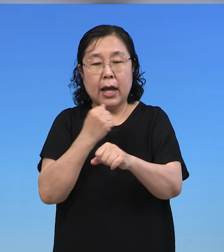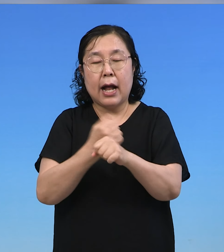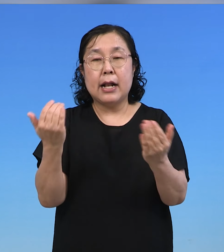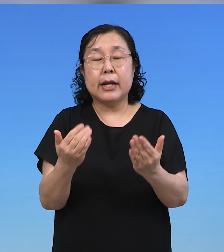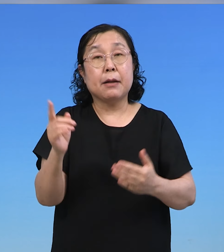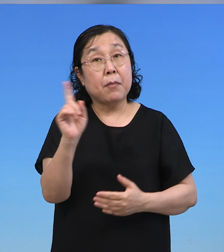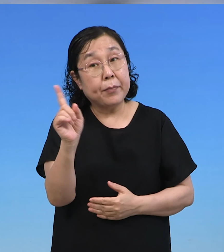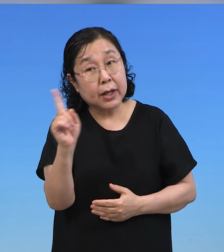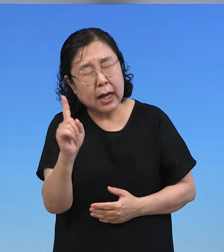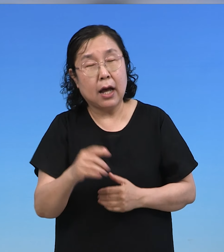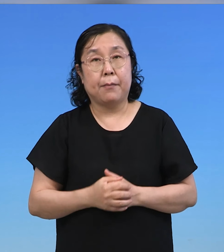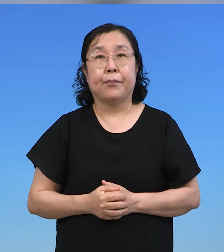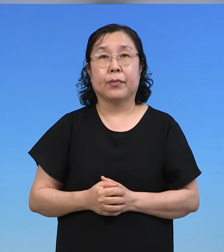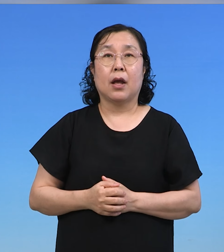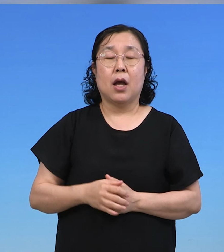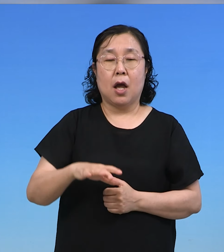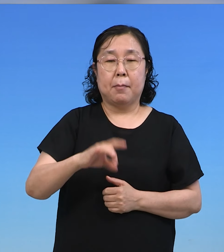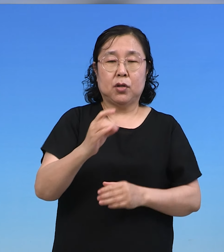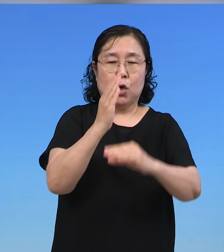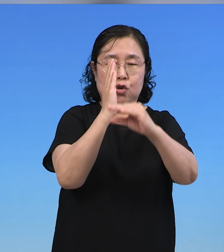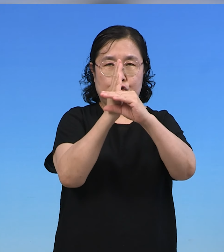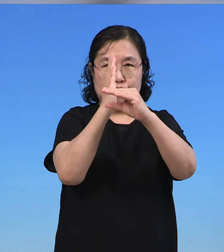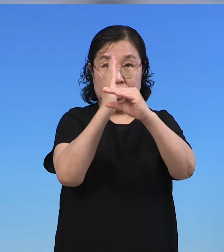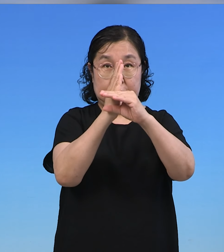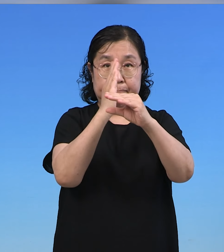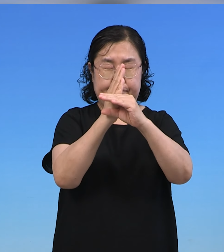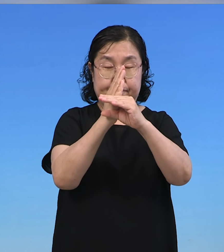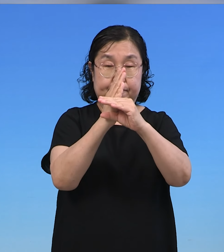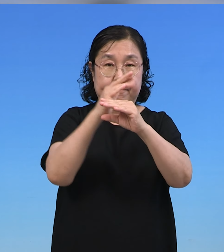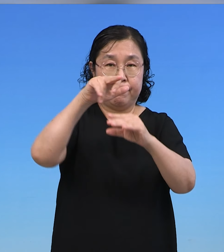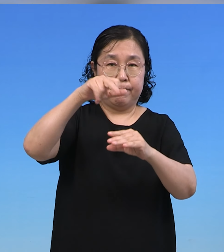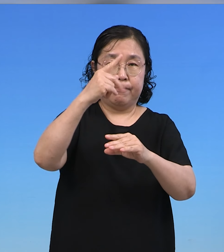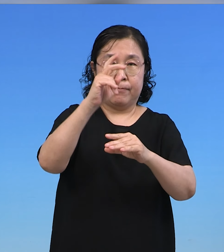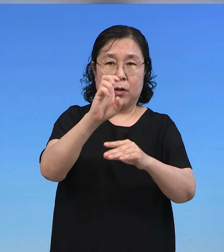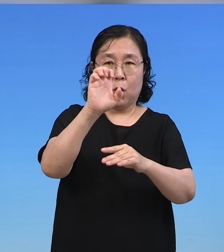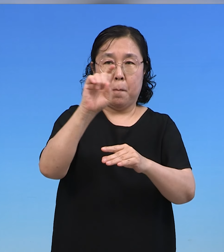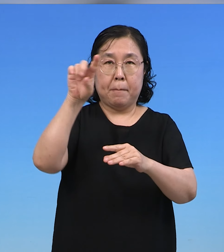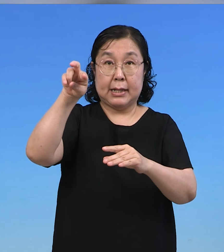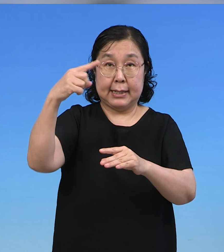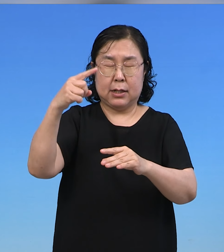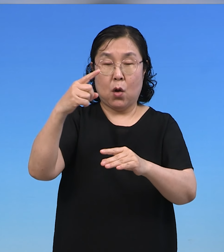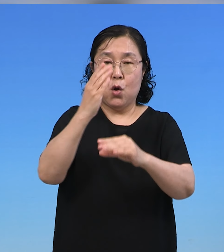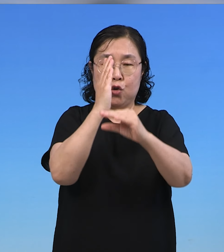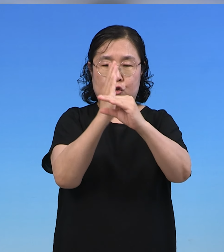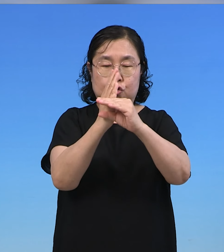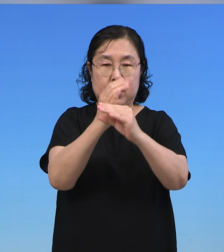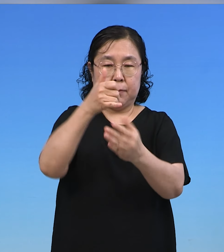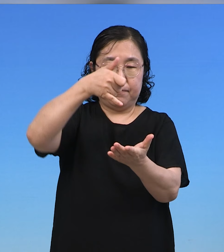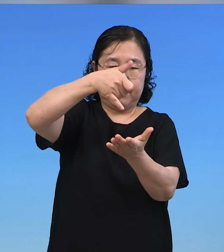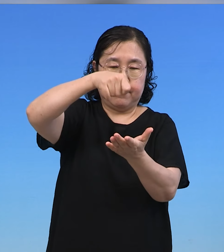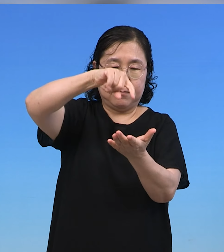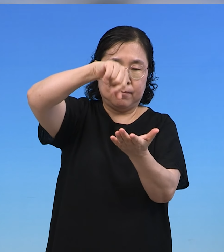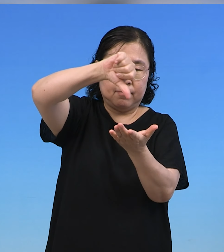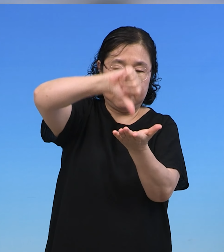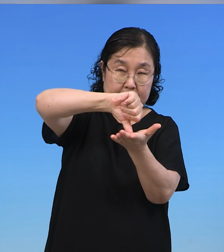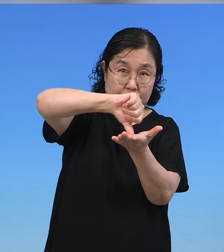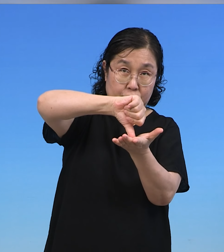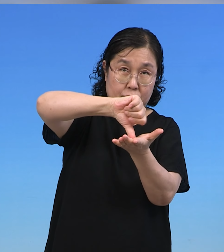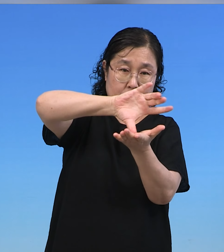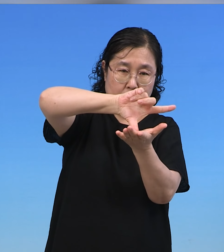건 도화지에 쿡! 이 콤파스로 먼저 중심을 잡는 게 먼저입니다. 이거 없이 원부터